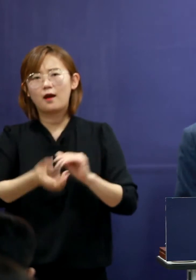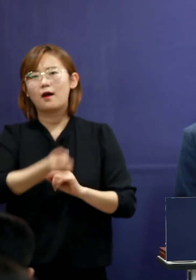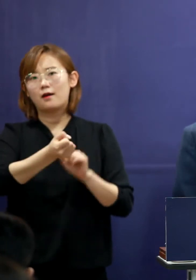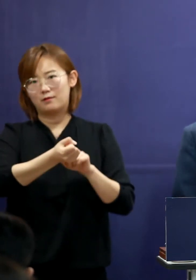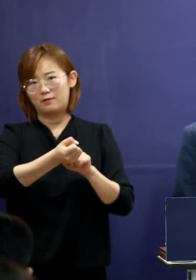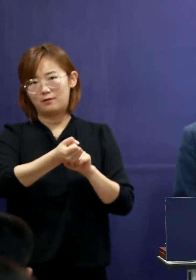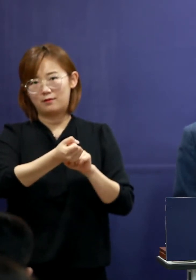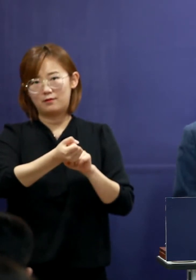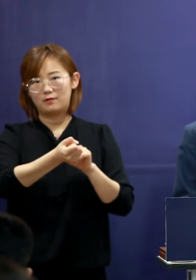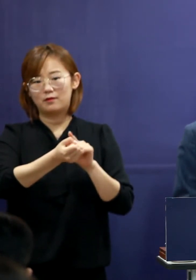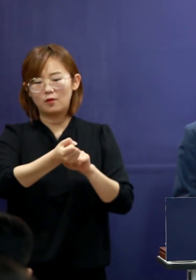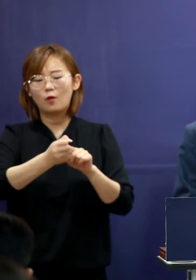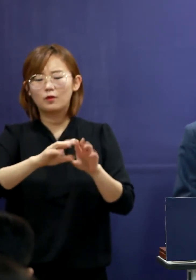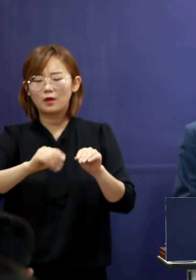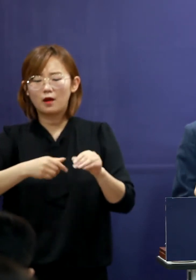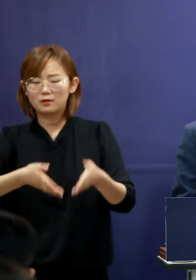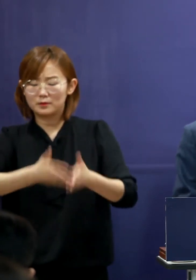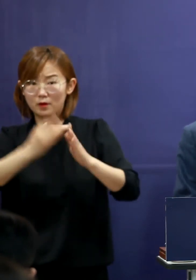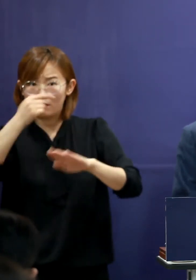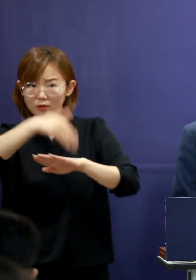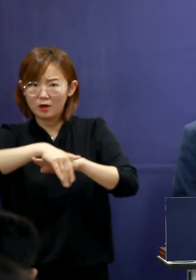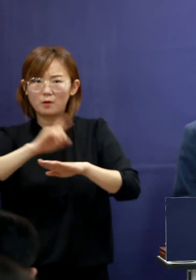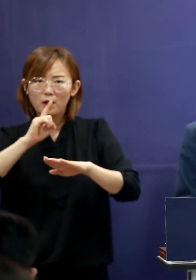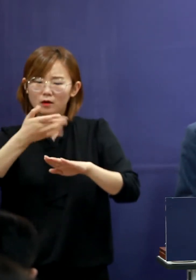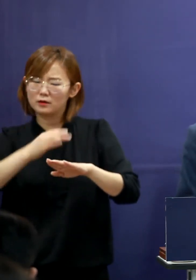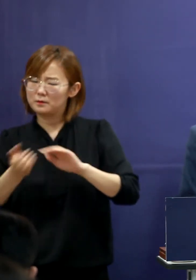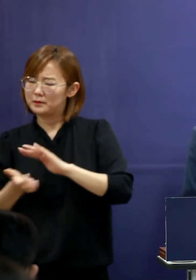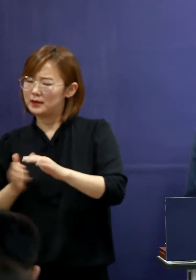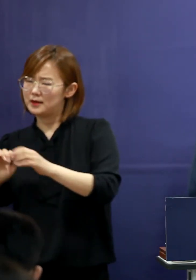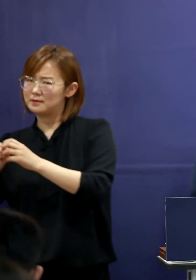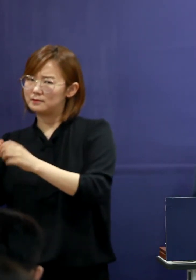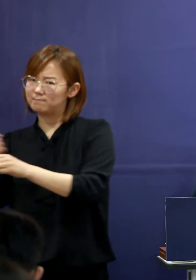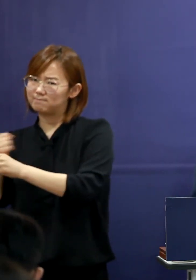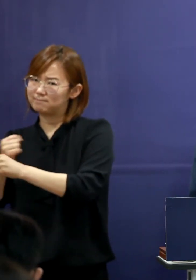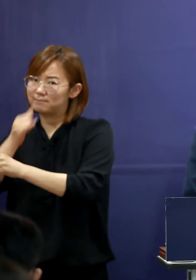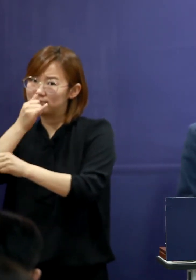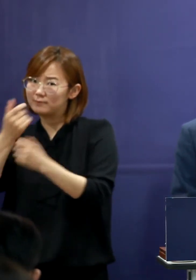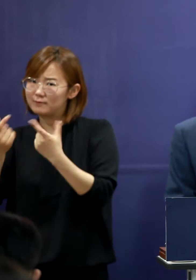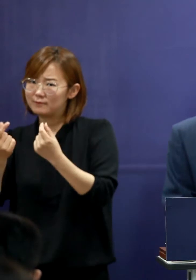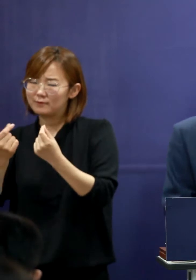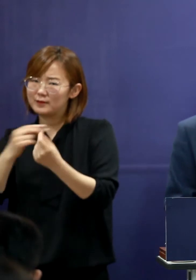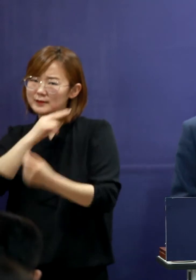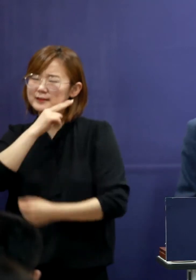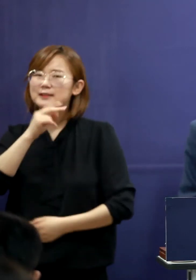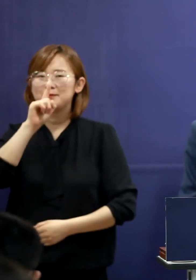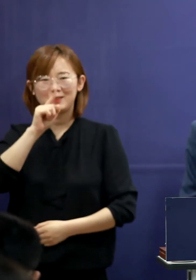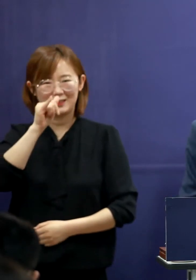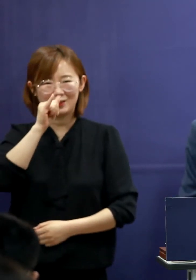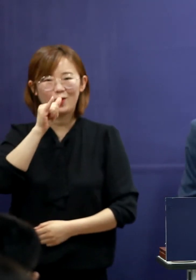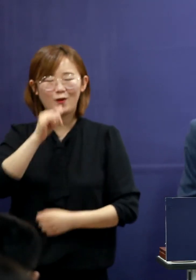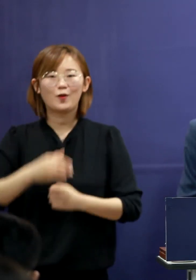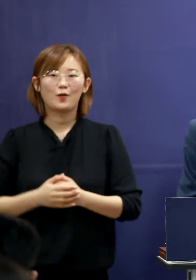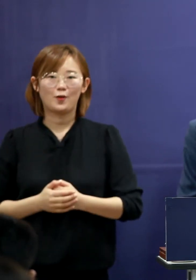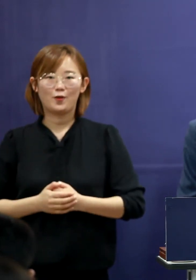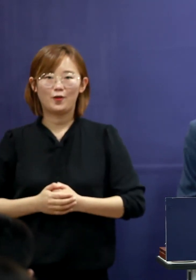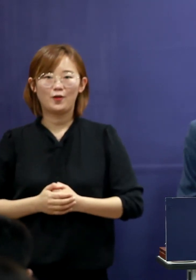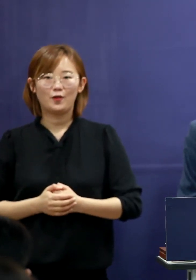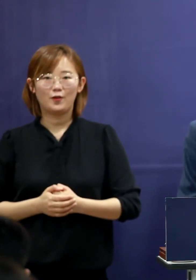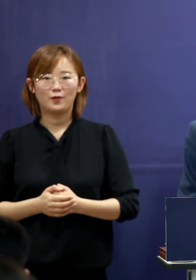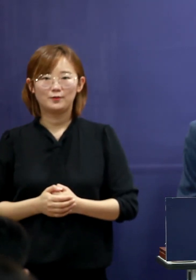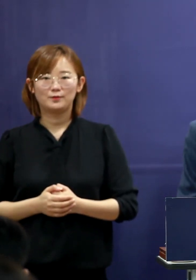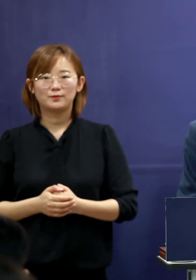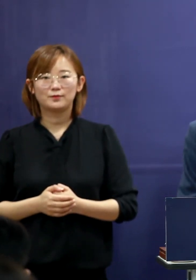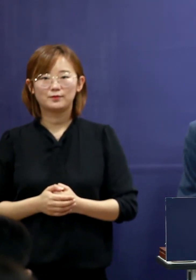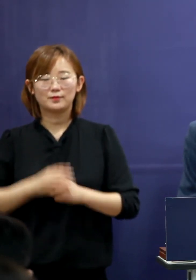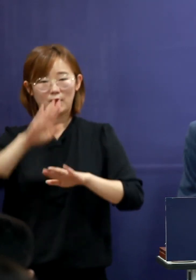대해서 지금 평가위원회에서는 어떻게 진행을 하고 계시는지 궁금해서 여쭤봅니다. 우선 그